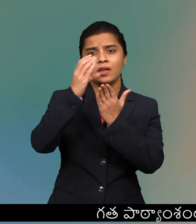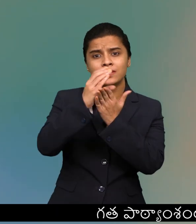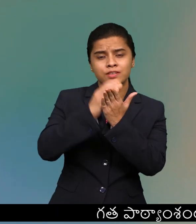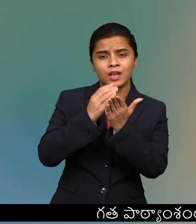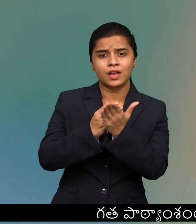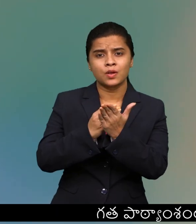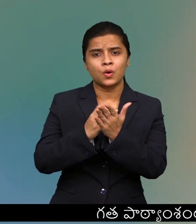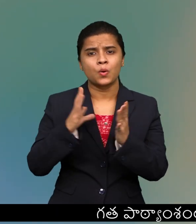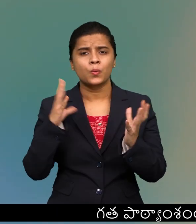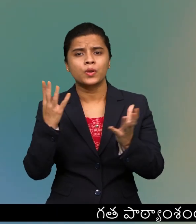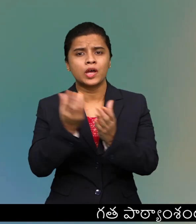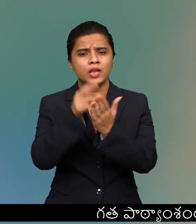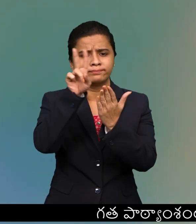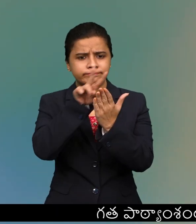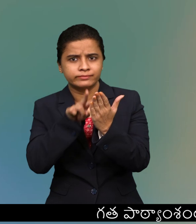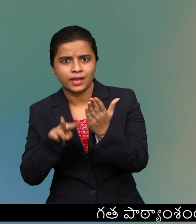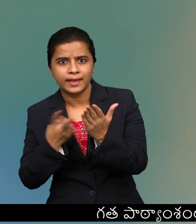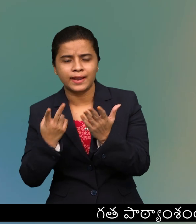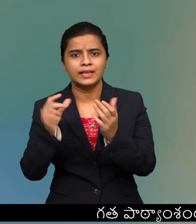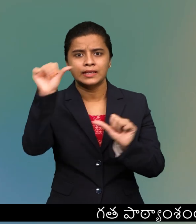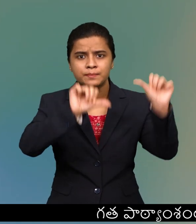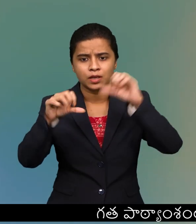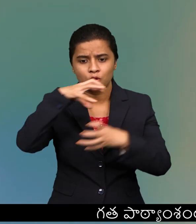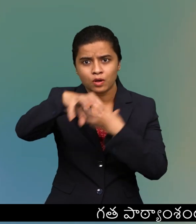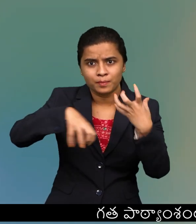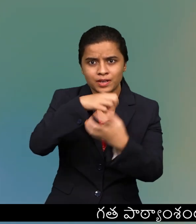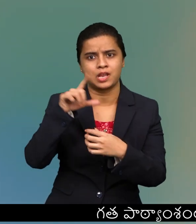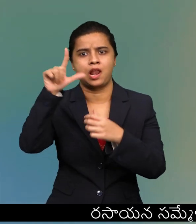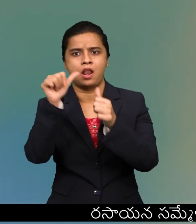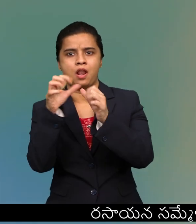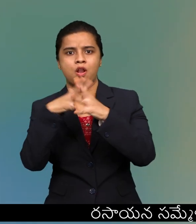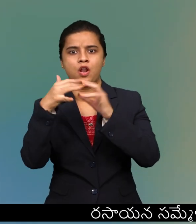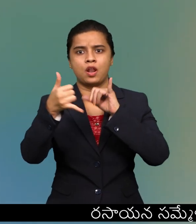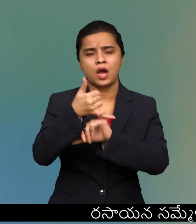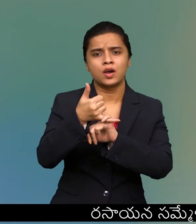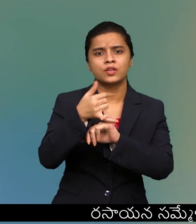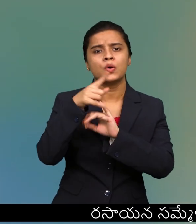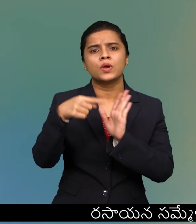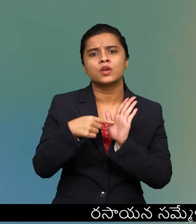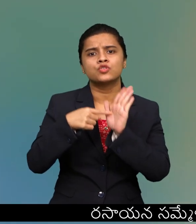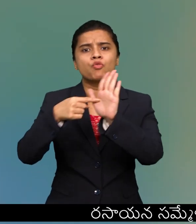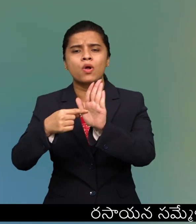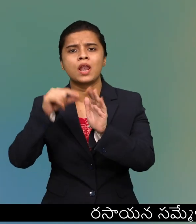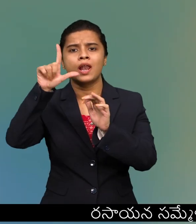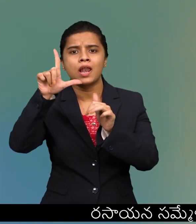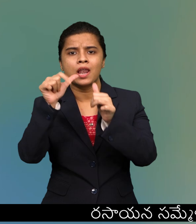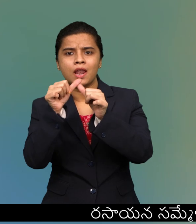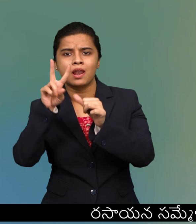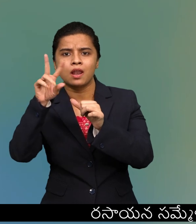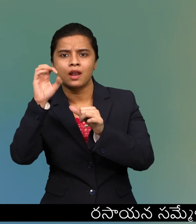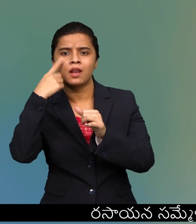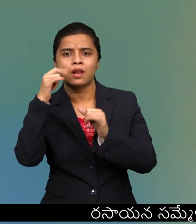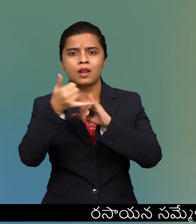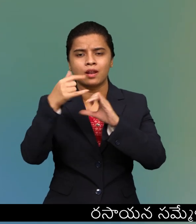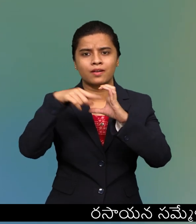గత పాఠ్యాంశంలో లావోయిజర్ మరియు ప్రౌస్ట్ అందించిన రసాయన సమ్మేళనం యొక్క నియమాలు మనం చదివాం.